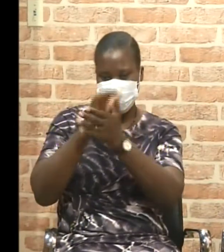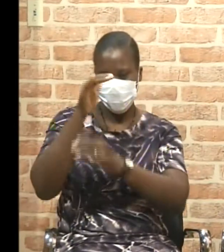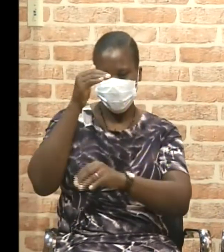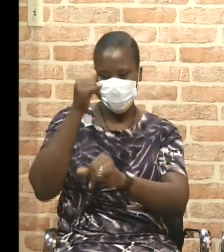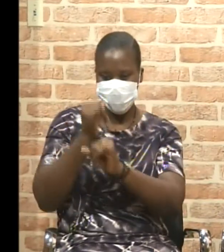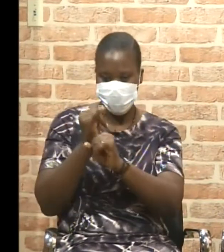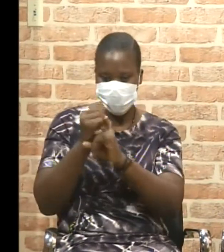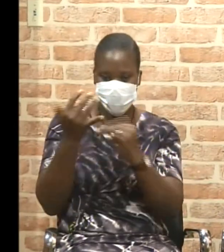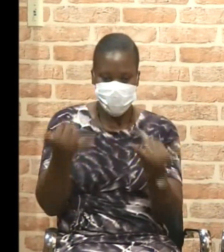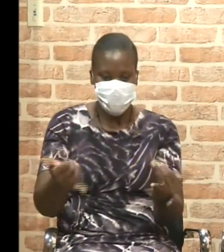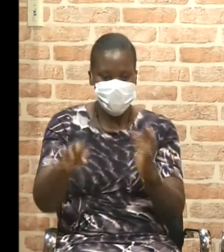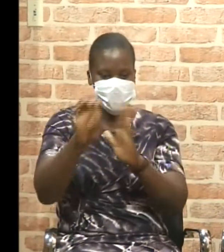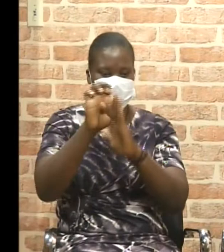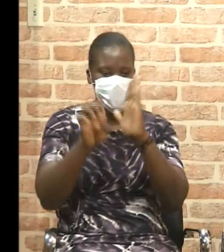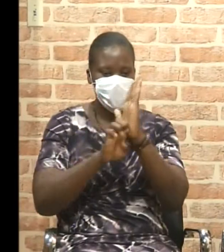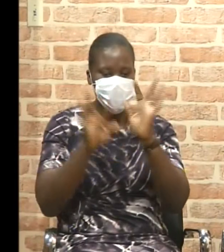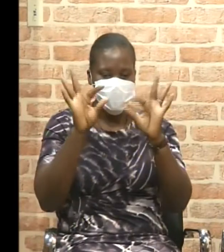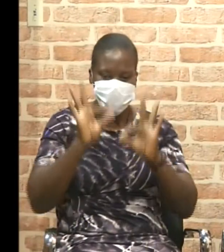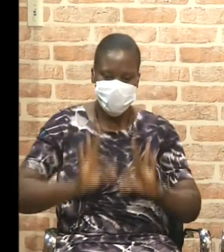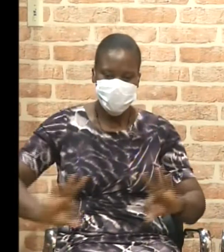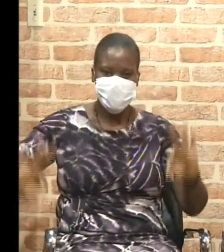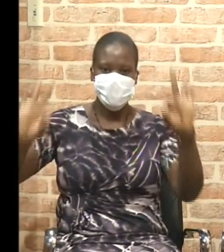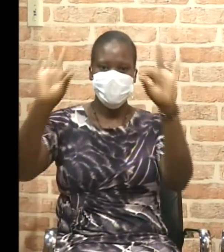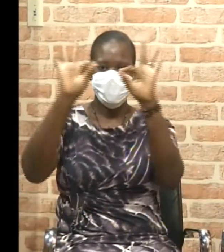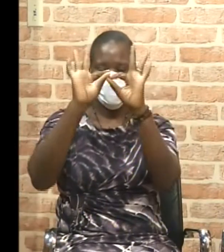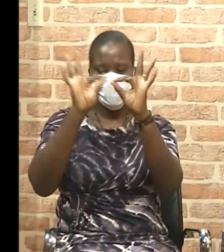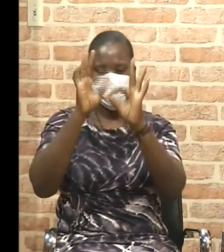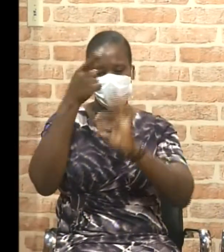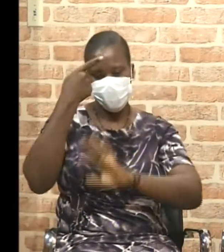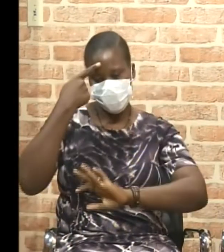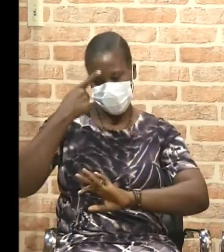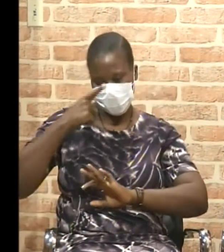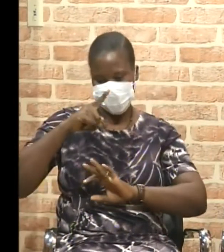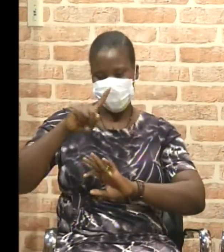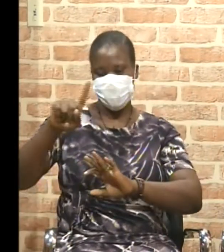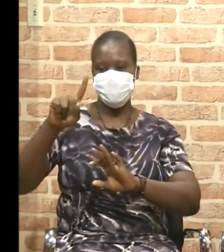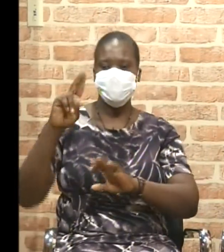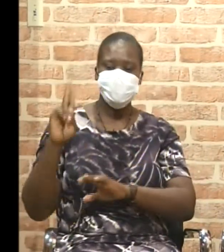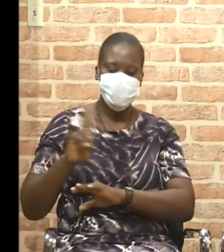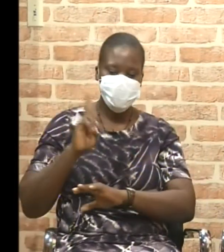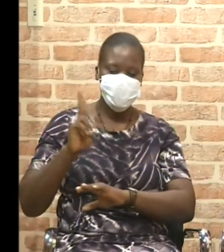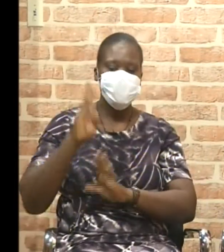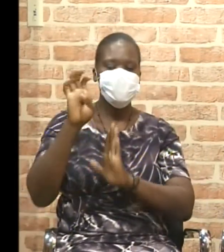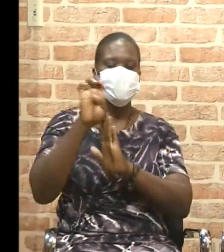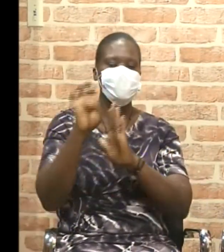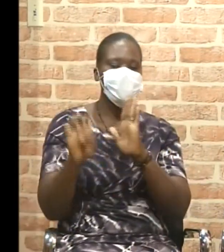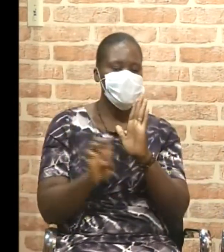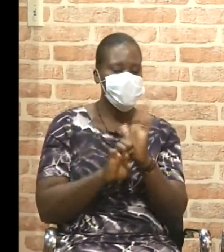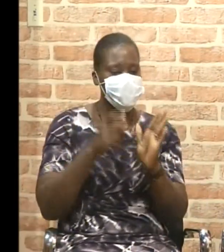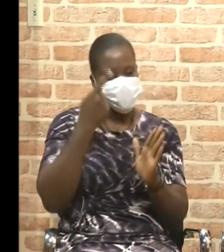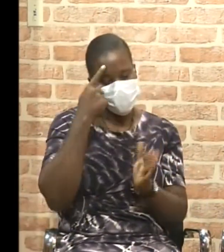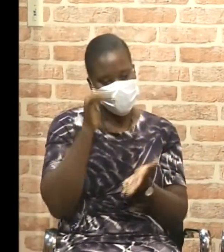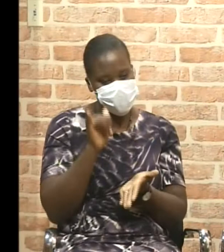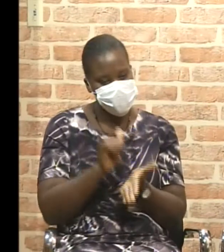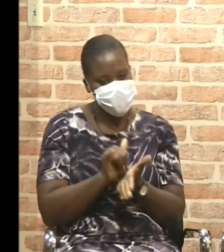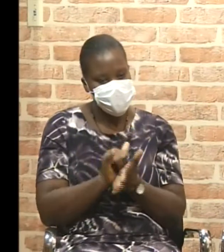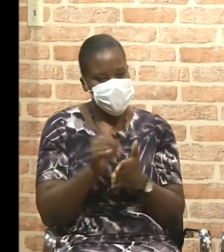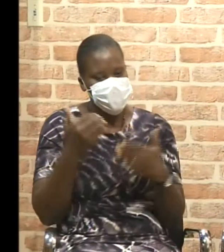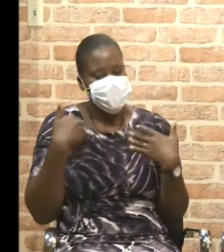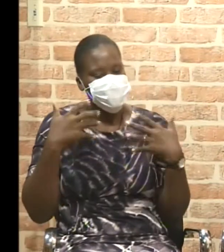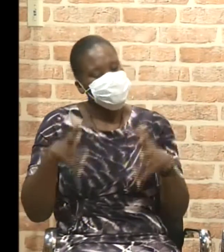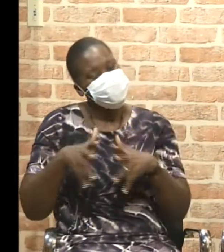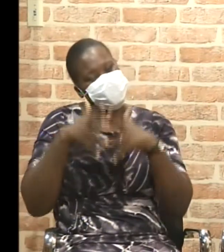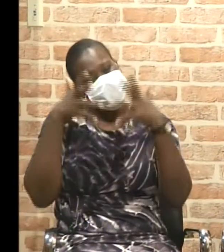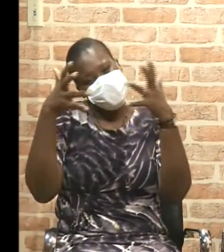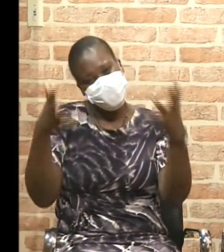nous dans l'État, il est important pour que tout ça nous te connaît, nous garder qui gens nous capable faire que li utile l'État. Mais pour ça, donc il y a un pile dossier que nous